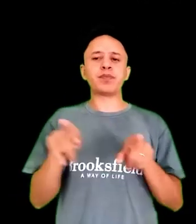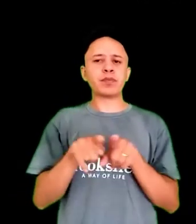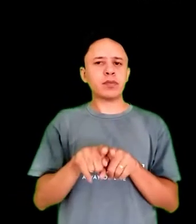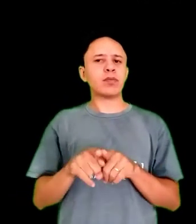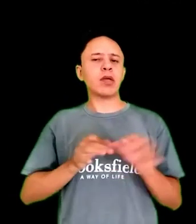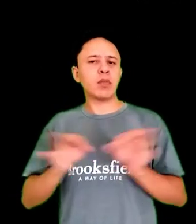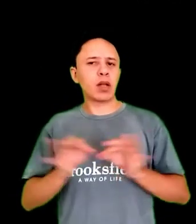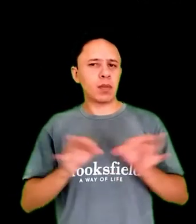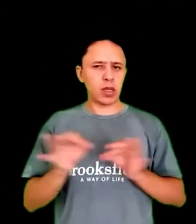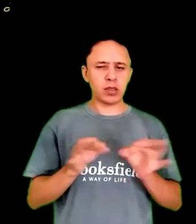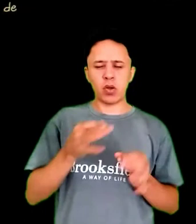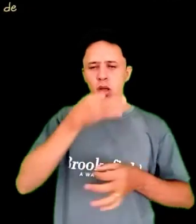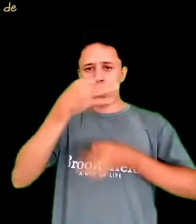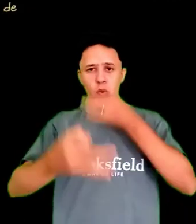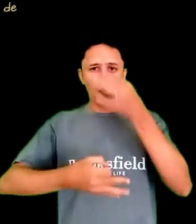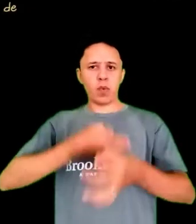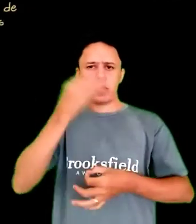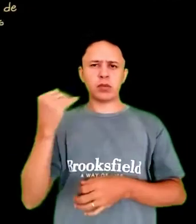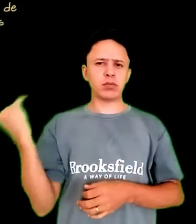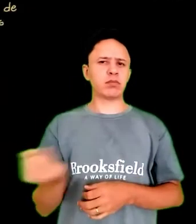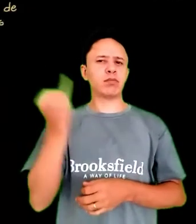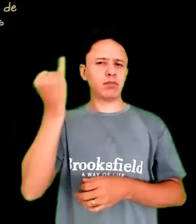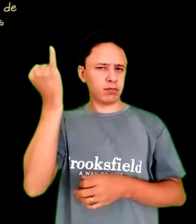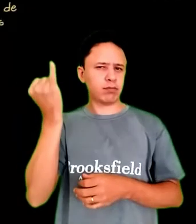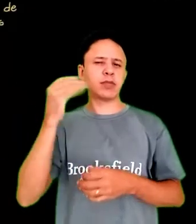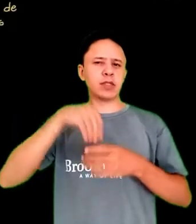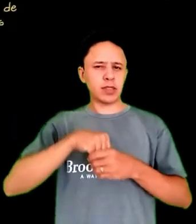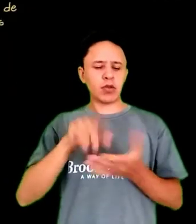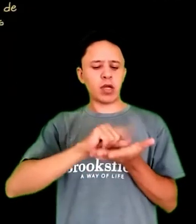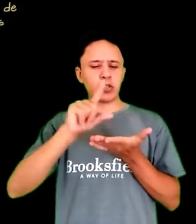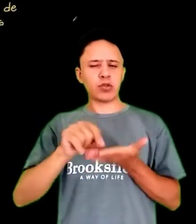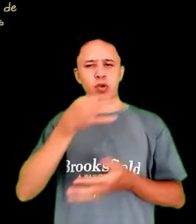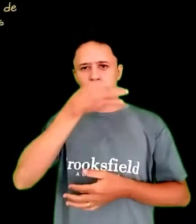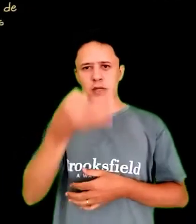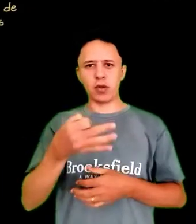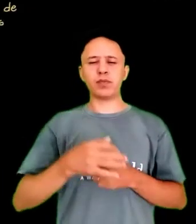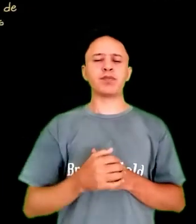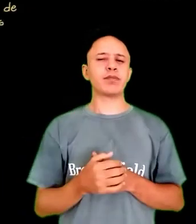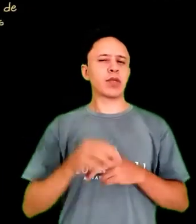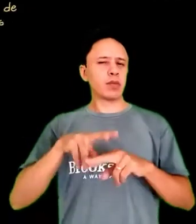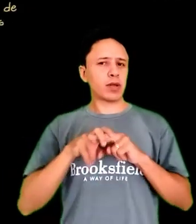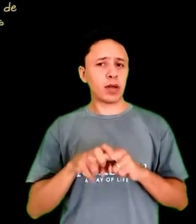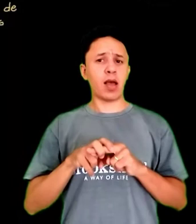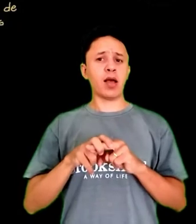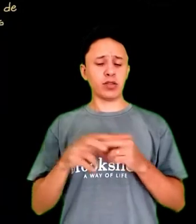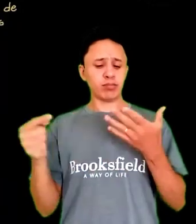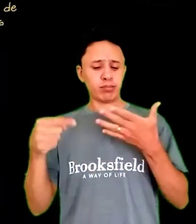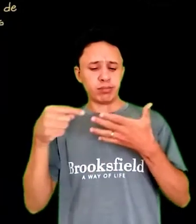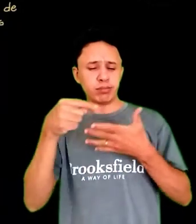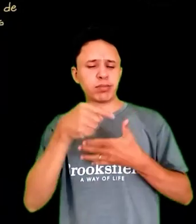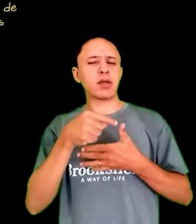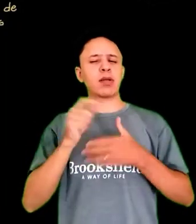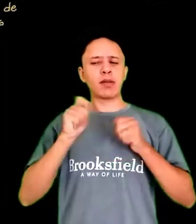opinião. Além disso, a preparação de argumentos é essencial dentro do nosso artigo de opinião. Isso porque são